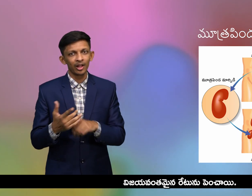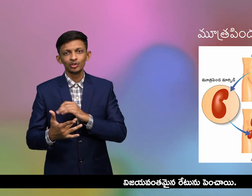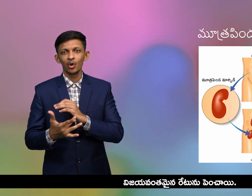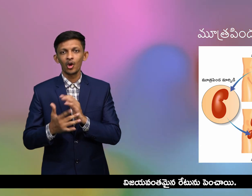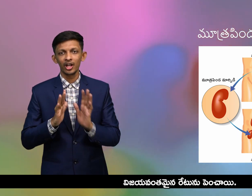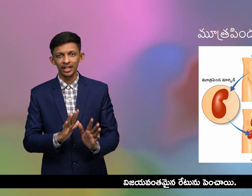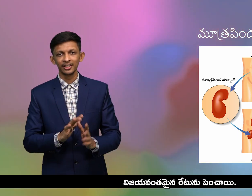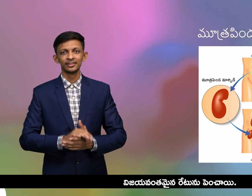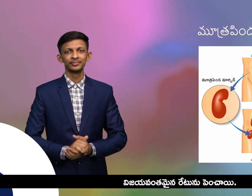పెంచాయి.